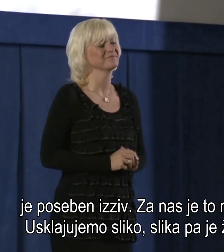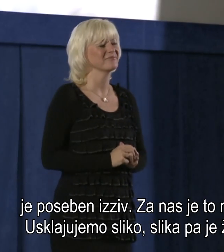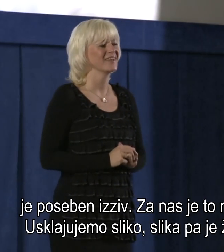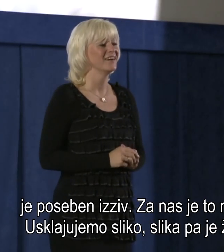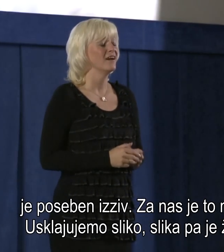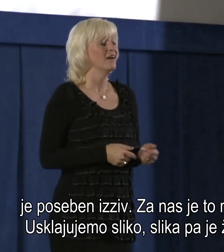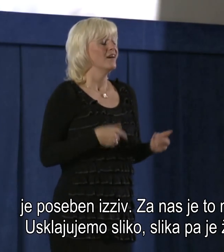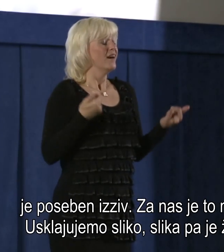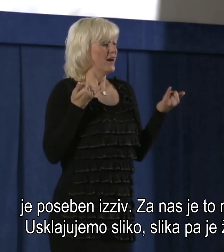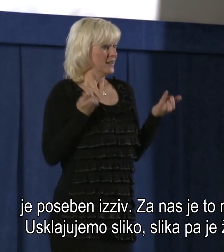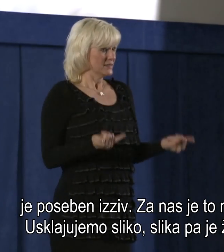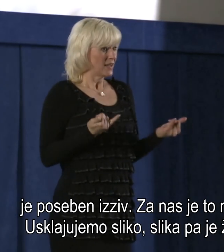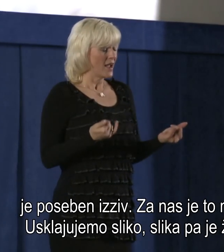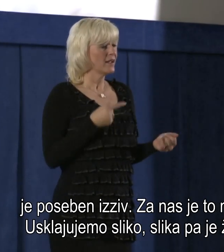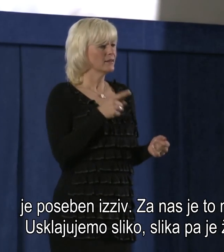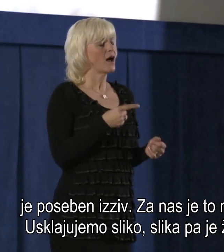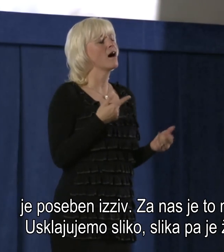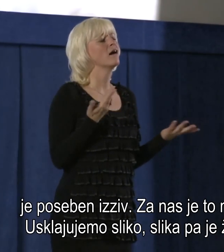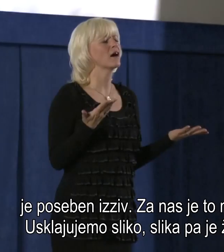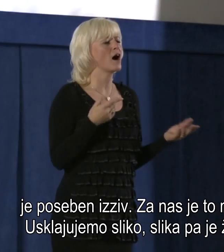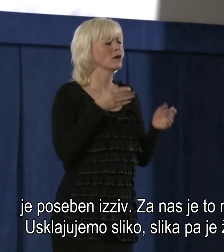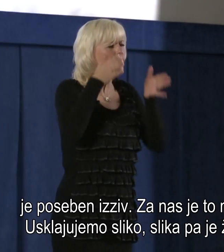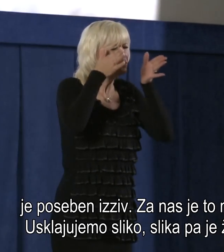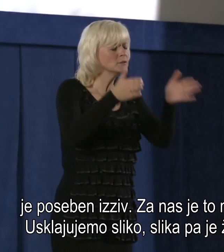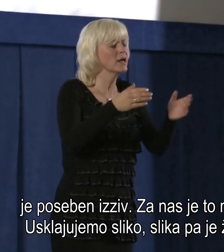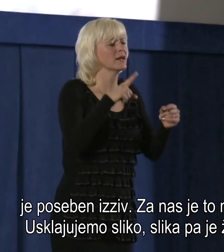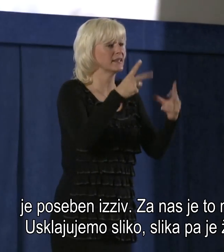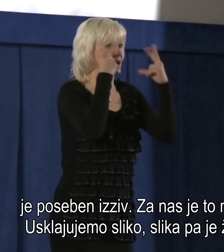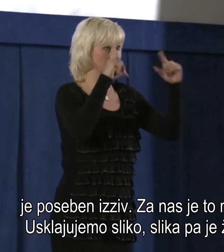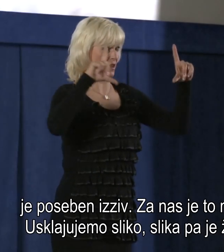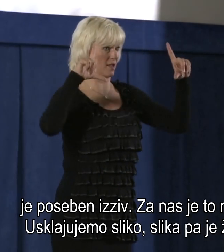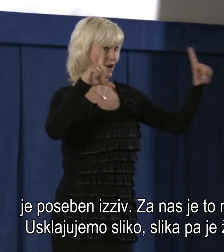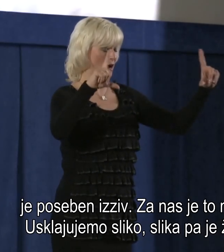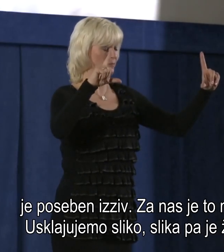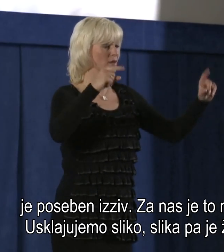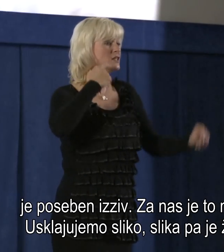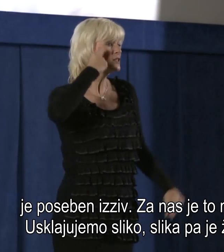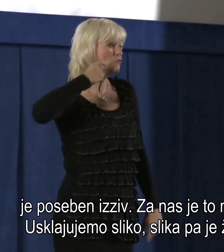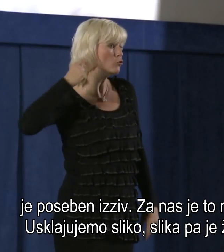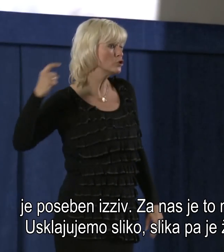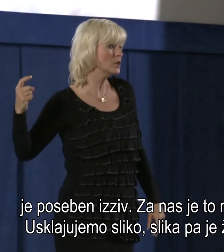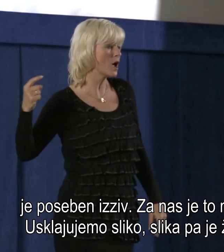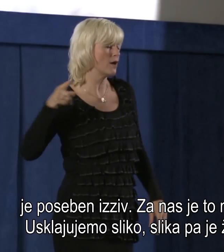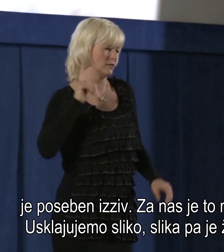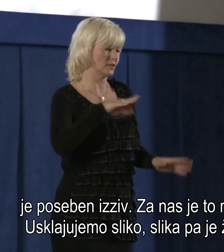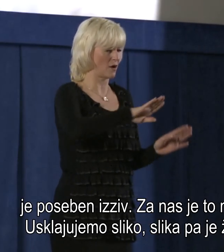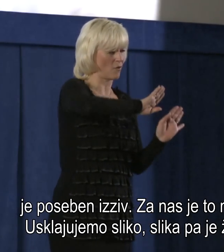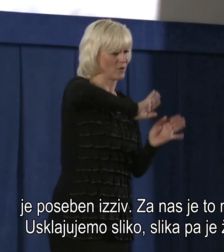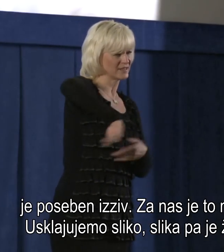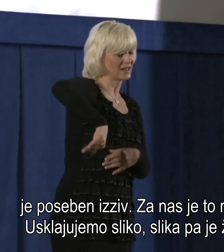znakovni jezik, je slovenski znakovni jezik. Ustvarjanje filma, kjer prevladuje slika in je zvok